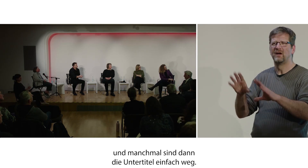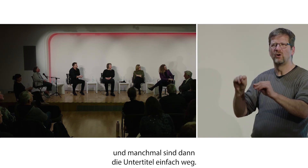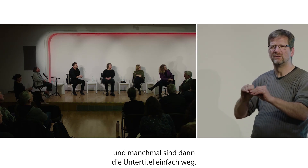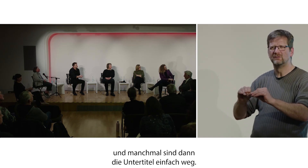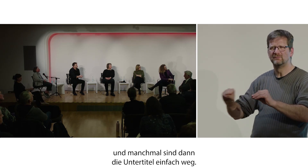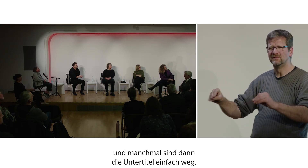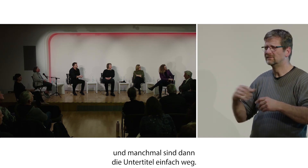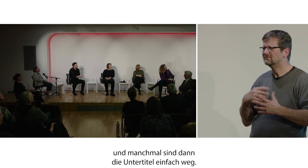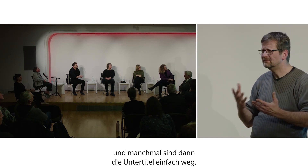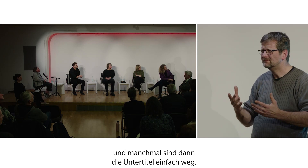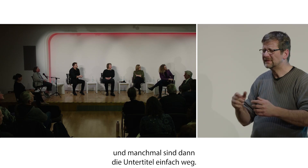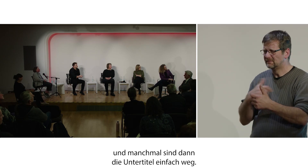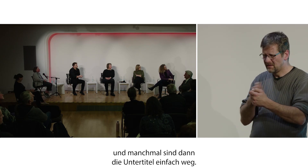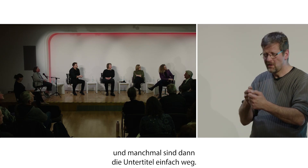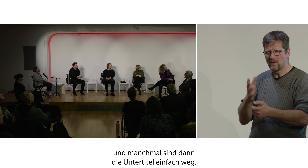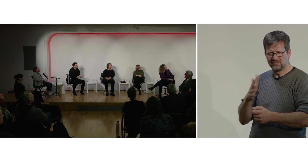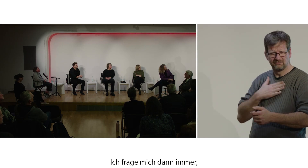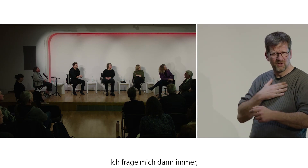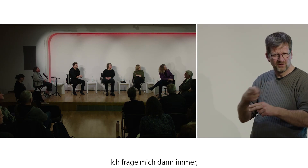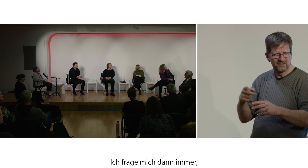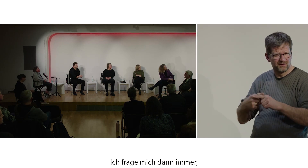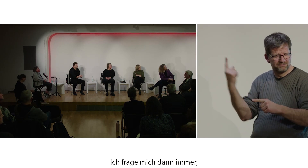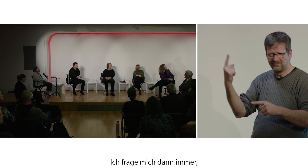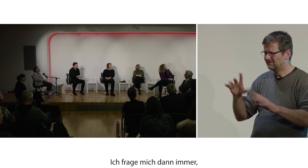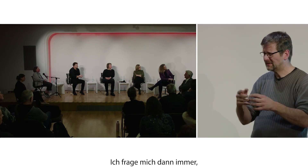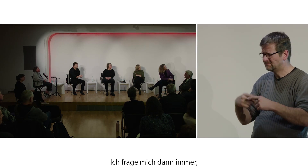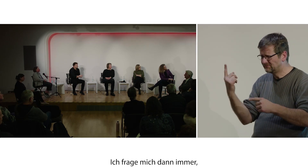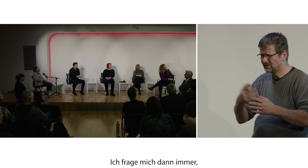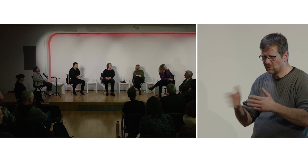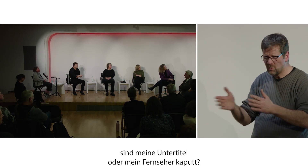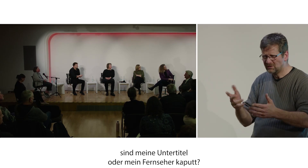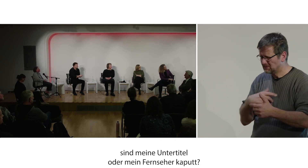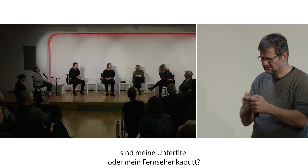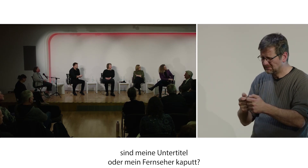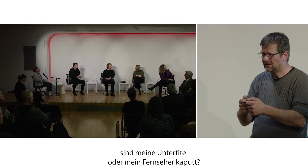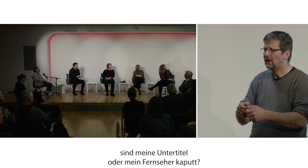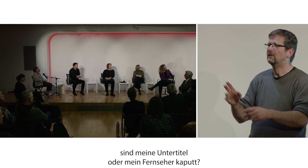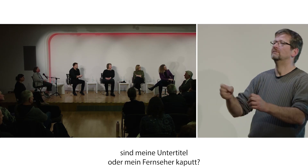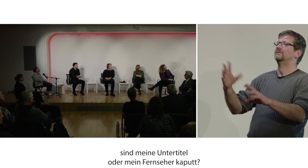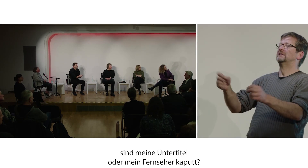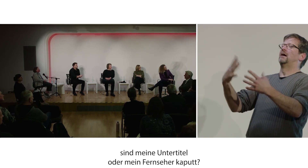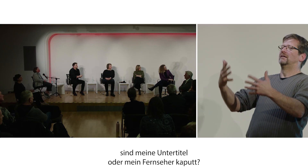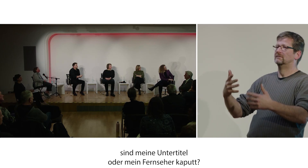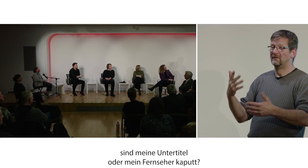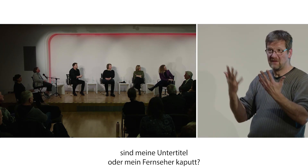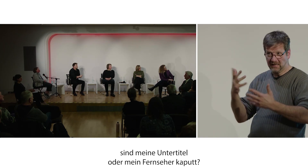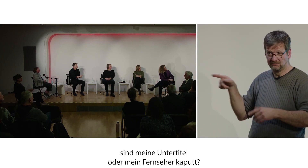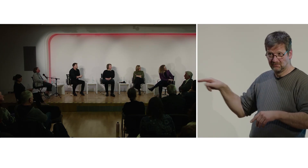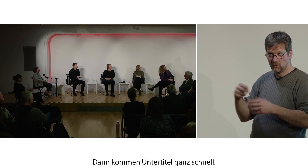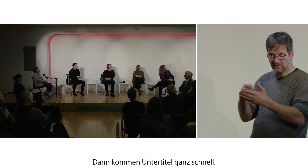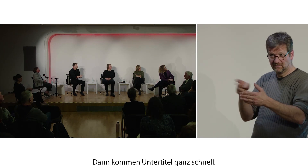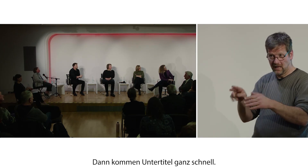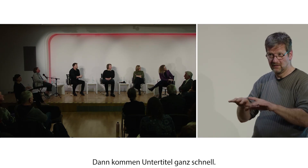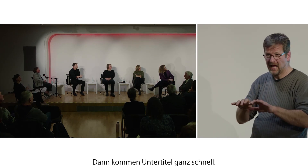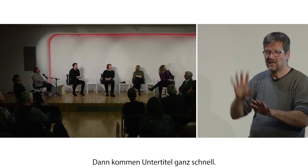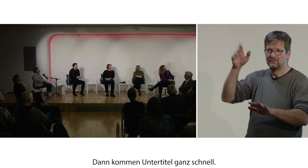Und manchmal dann die Untertitel einfach weg sind. Und ich frage mich dann immer, sind meine Untertitel kaputt? Ist mein Fernseher nicht in Ordnung oder was ist